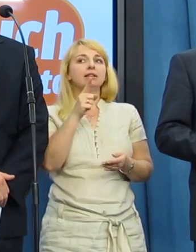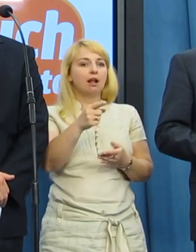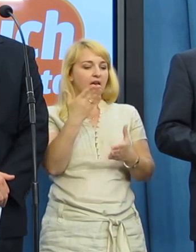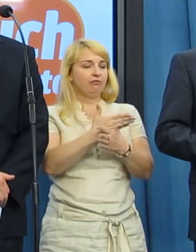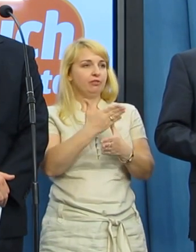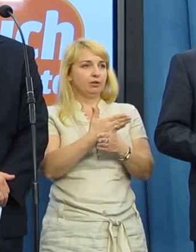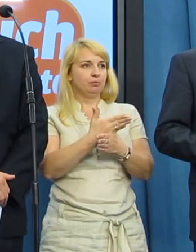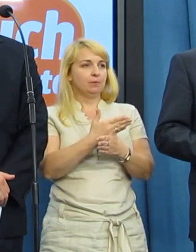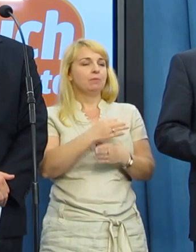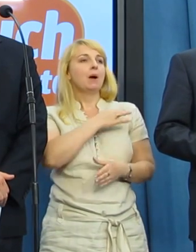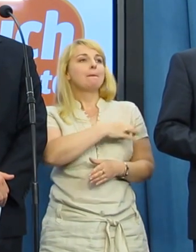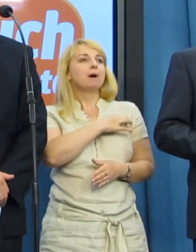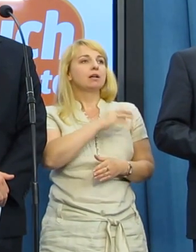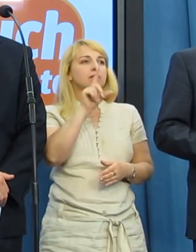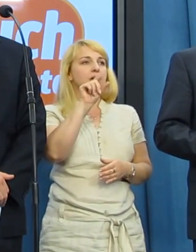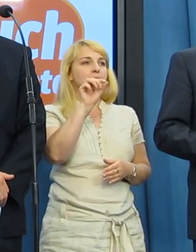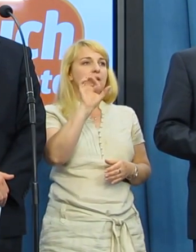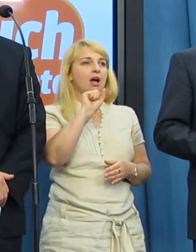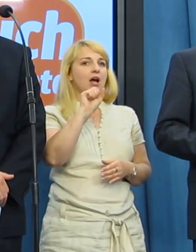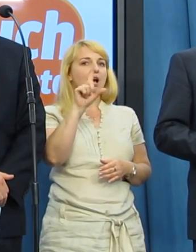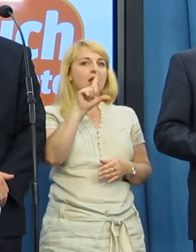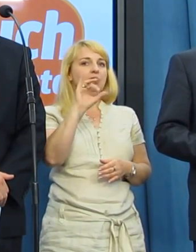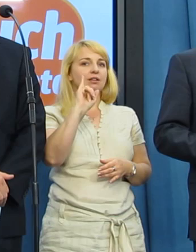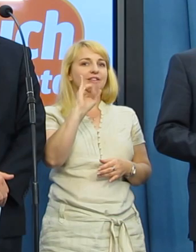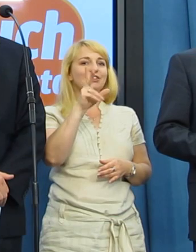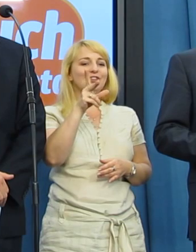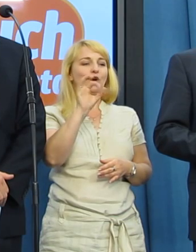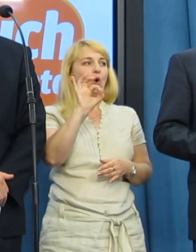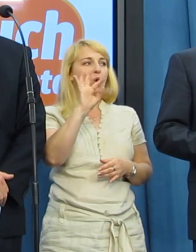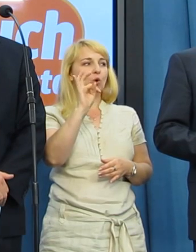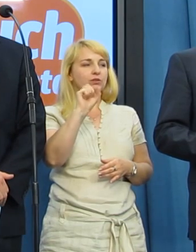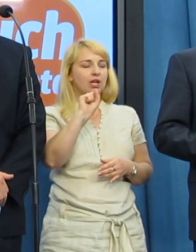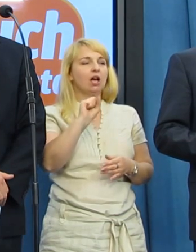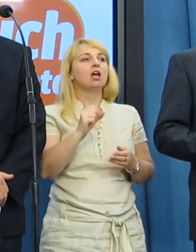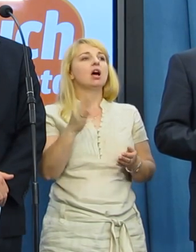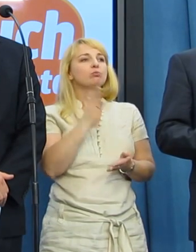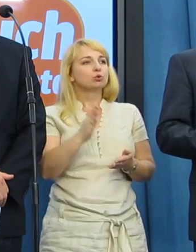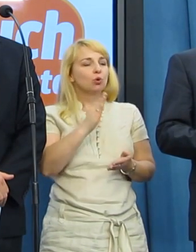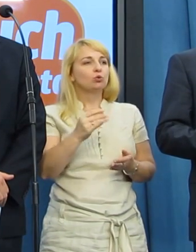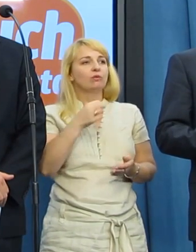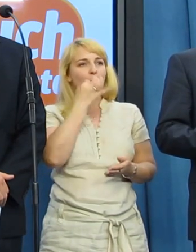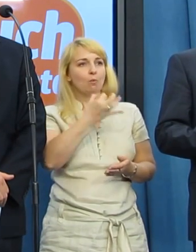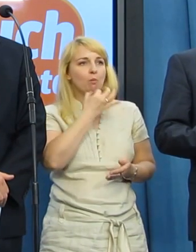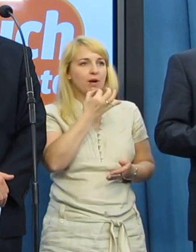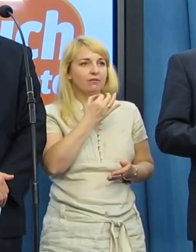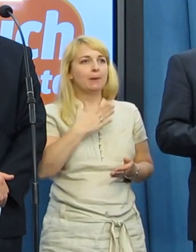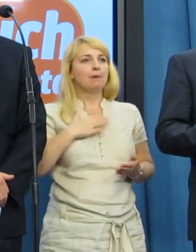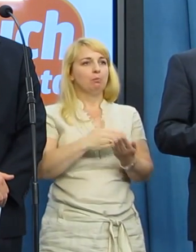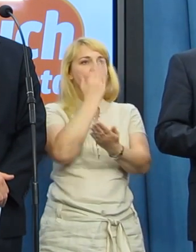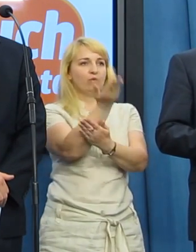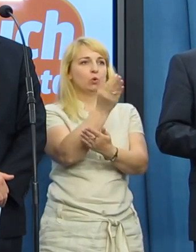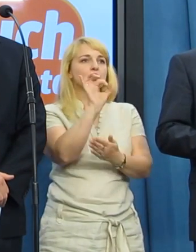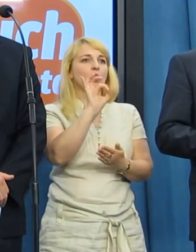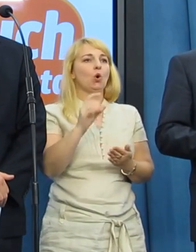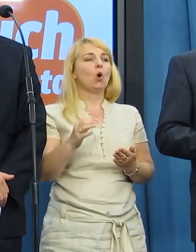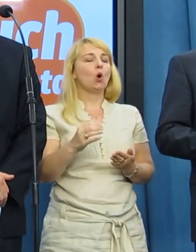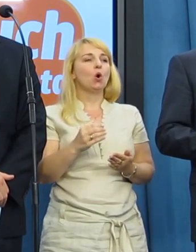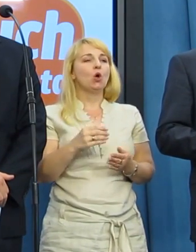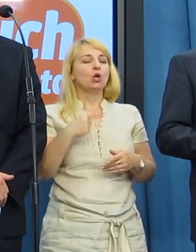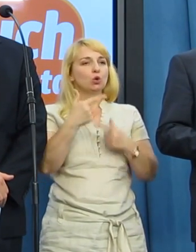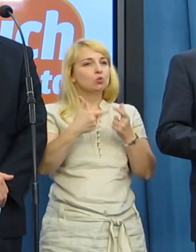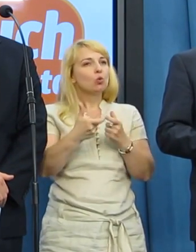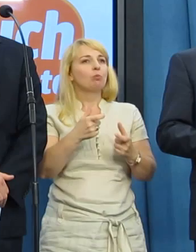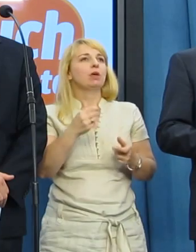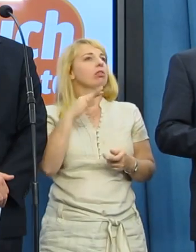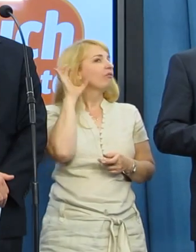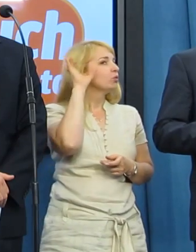Ruch Palikota postara się jednak naprawić tę ustawę, dlatego też mamy tutaj wniosek o przeprowadzenie wysłuchania publicznego,